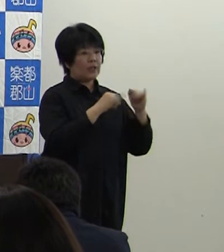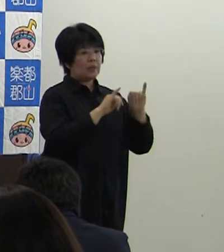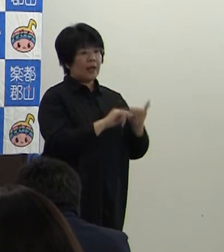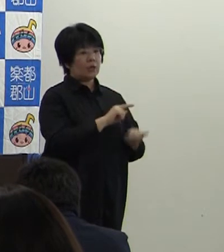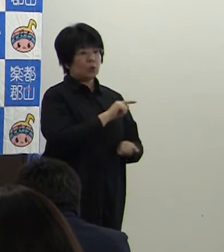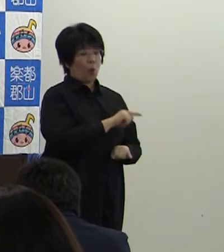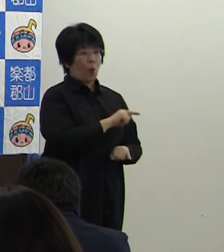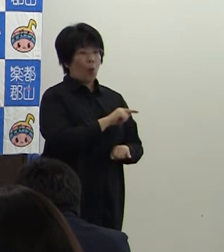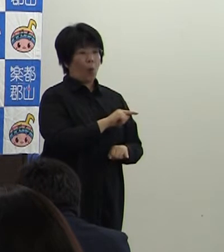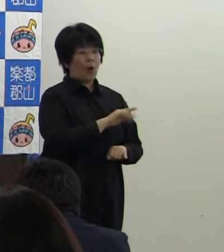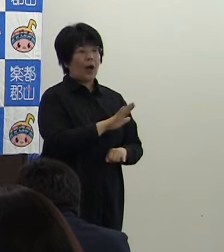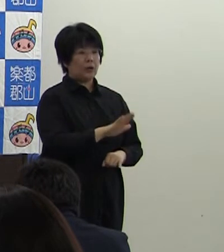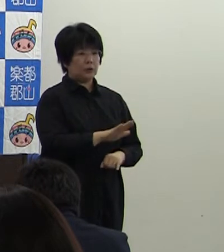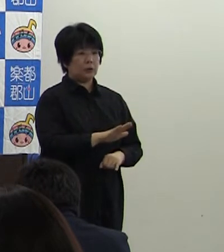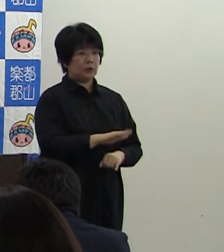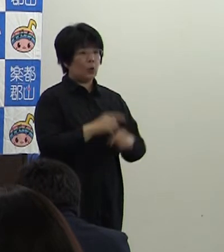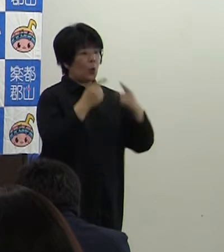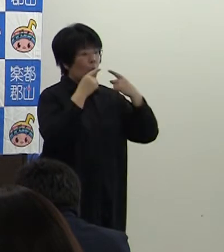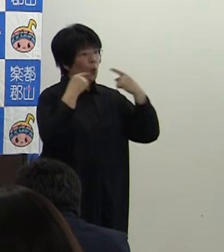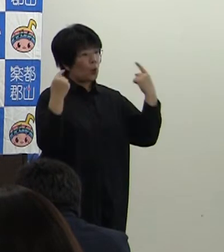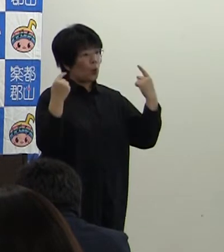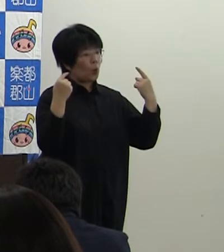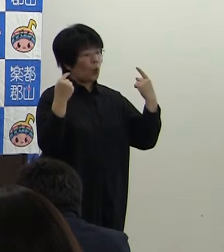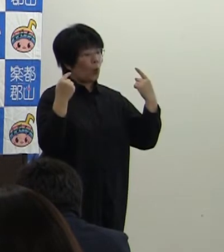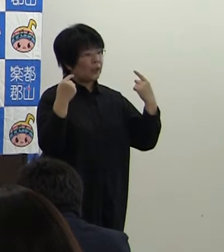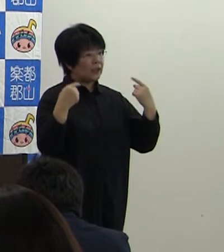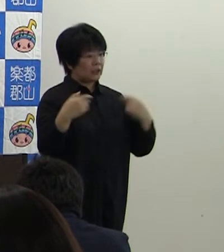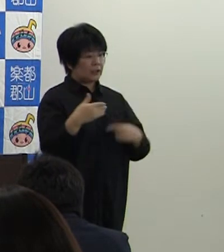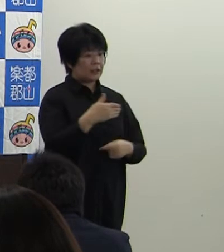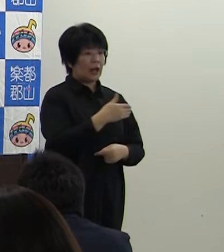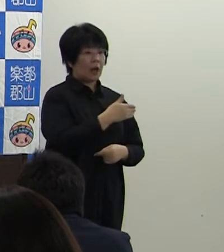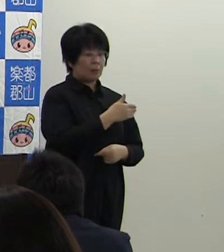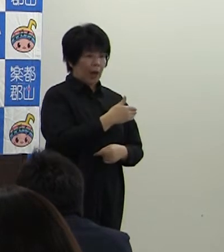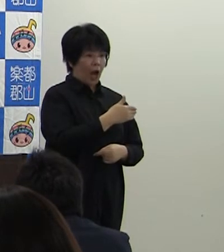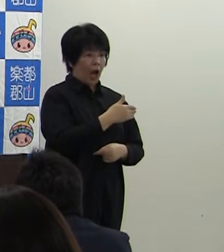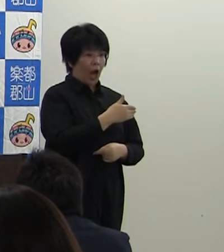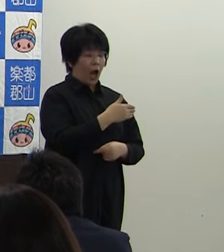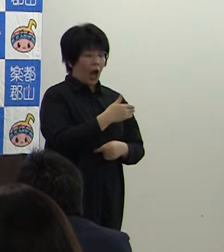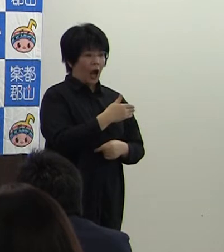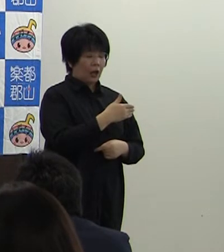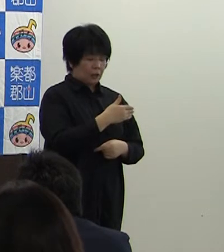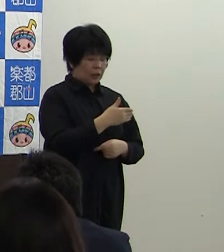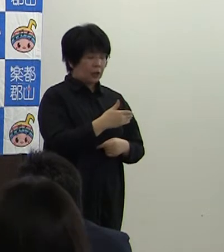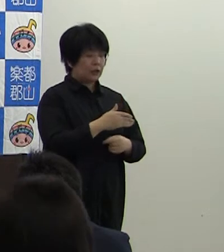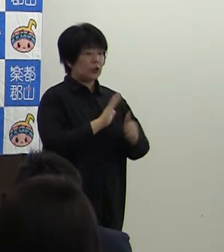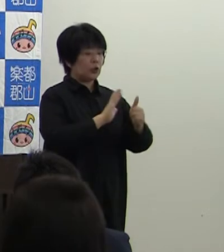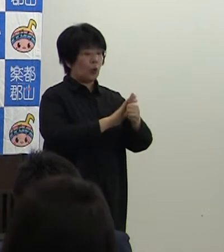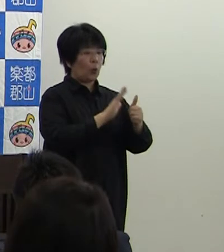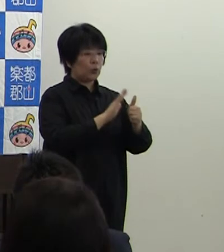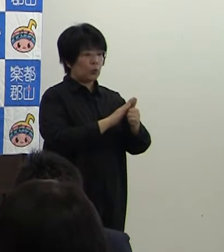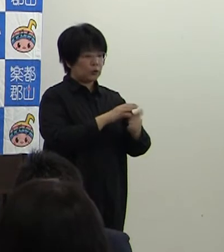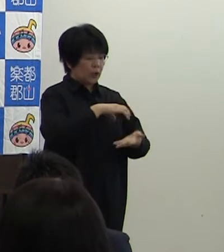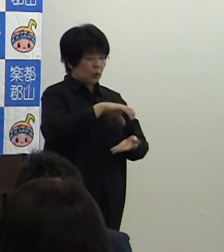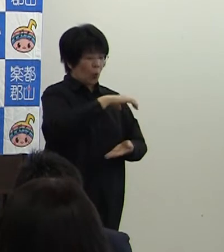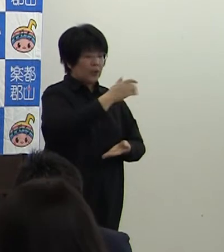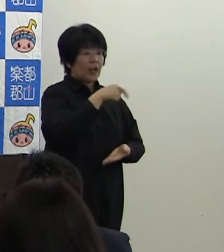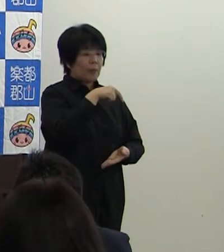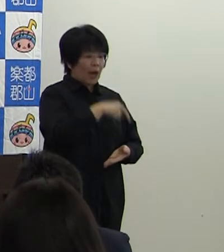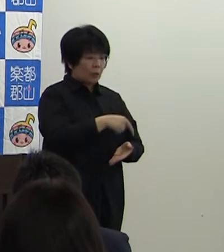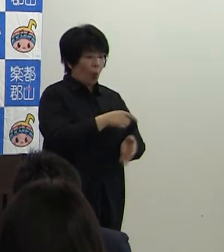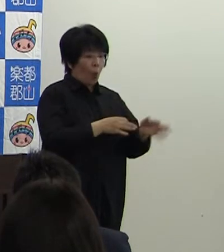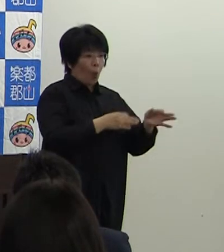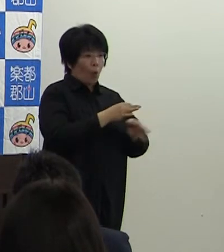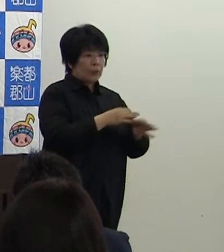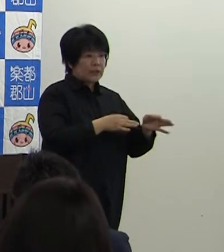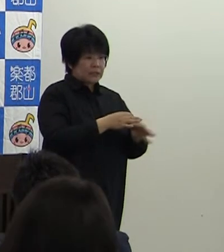こちらは恋食キャンペーンに参加しているお店の方が実際に行って調理するということなんでしょうか、それともあちらで